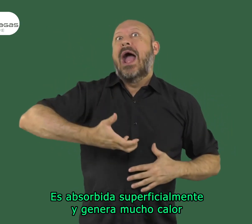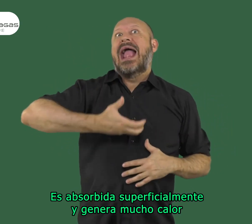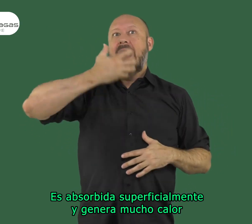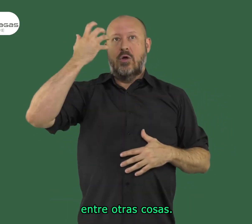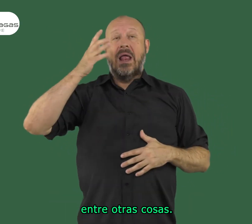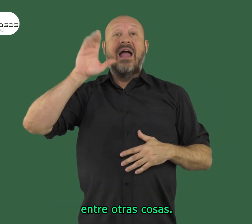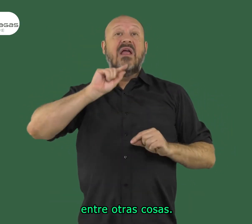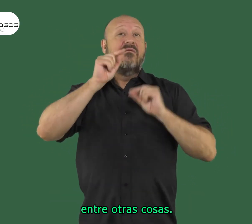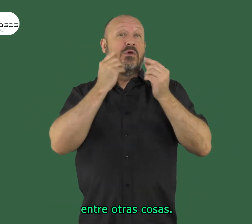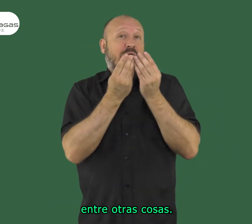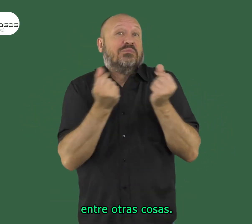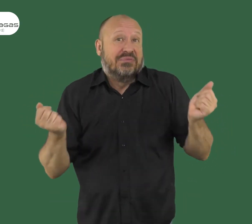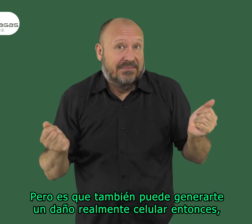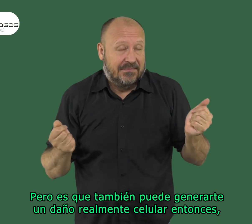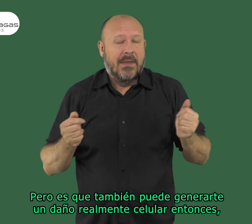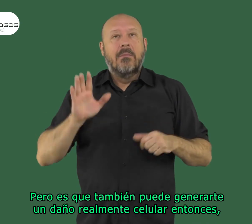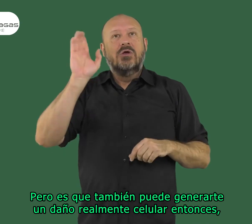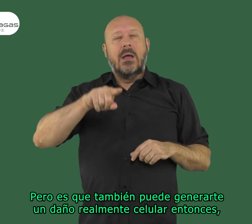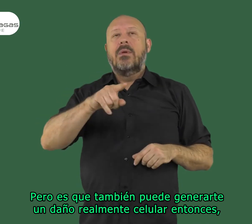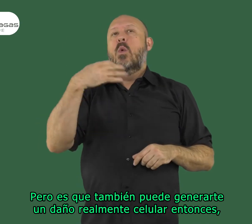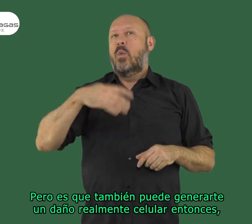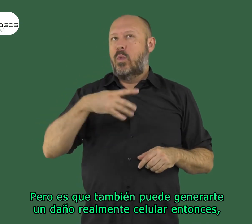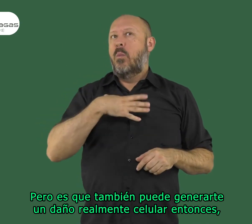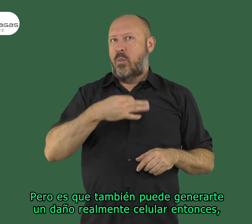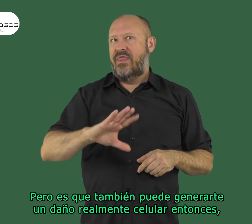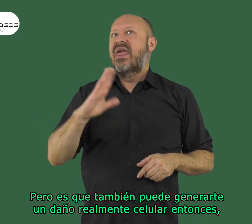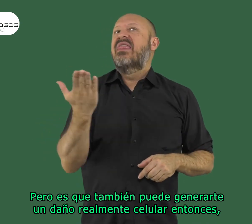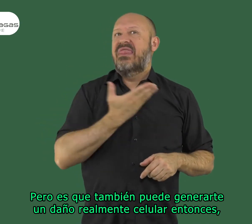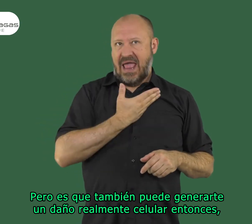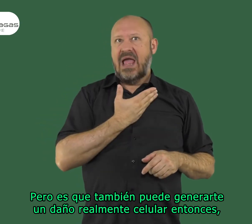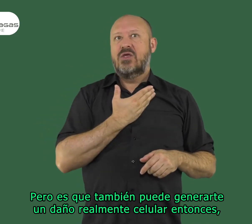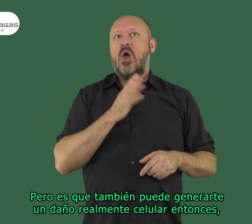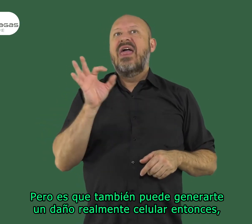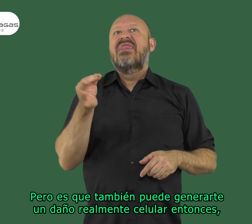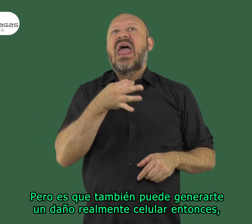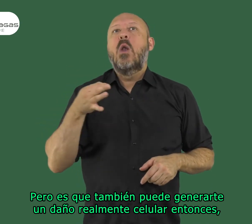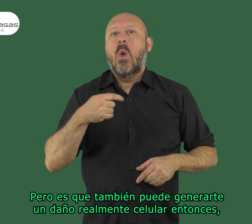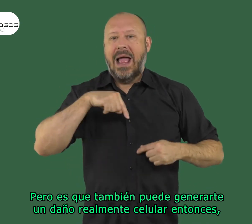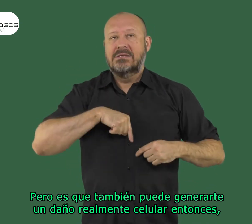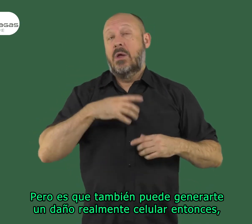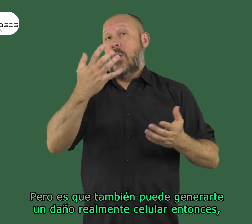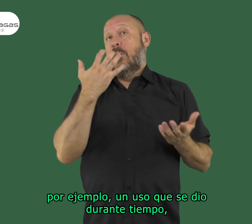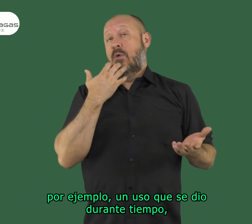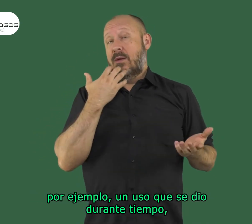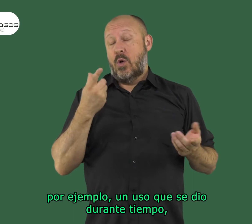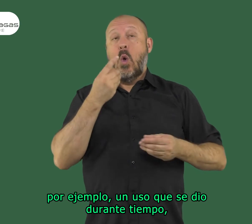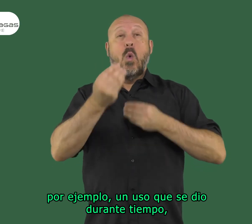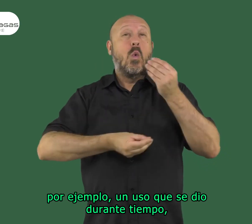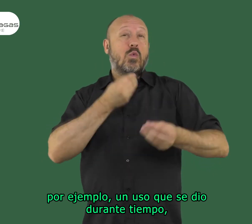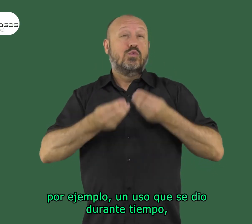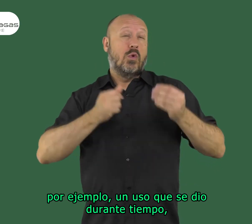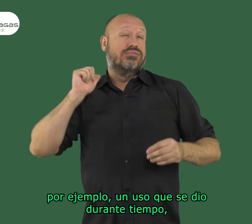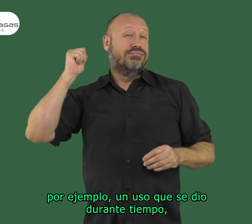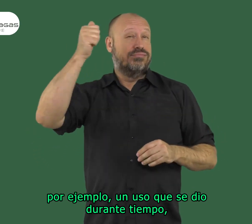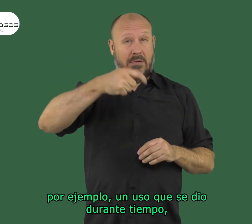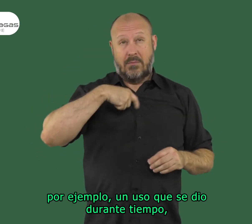mucho calor, entre otras cosas, pero es que también puede generarte un daño realmente celular. Entonces, por ejemplo,